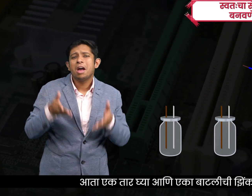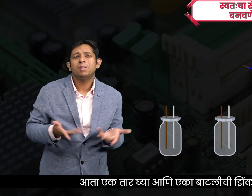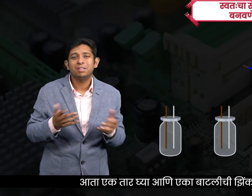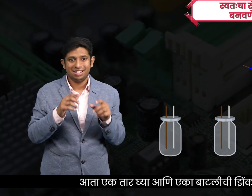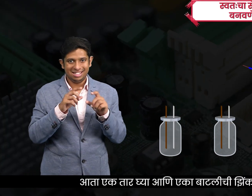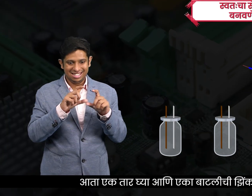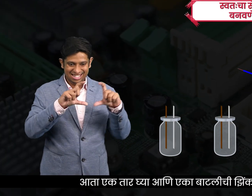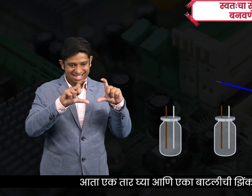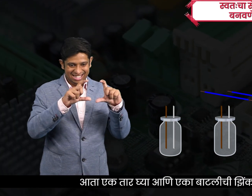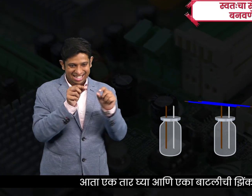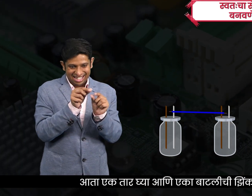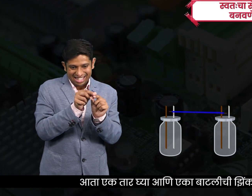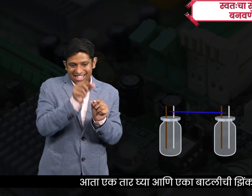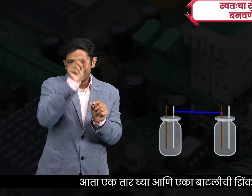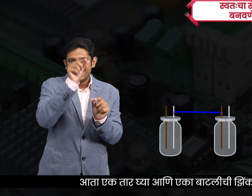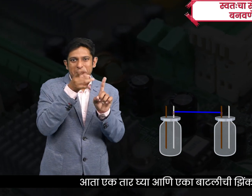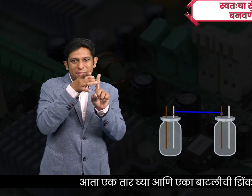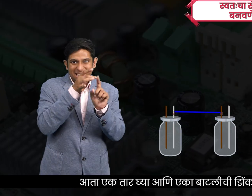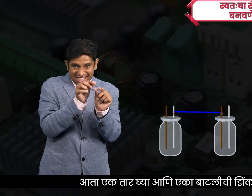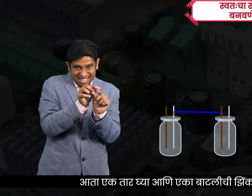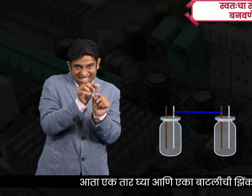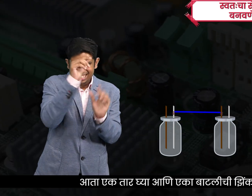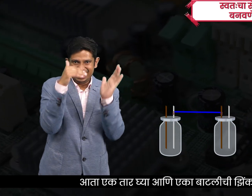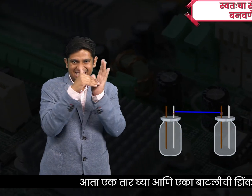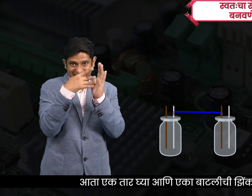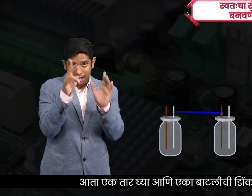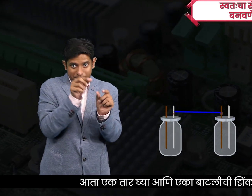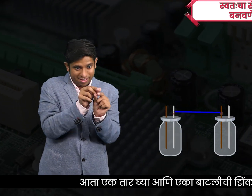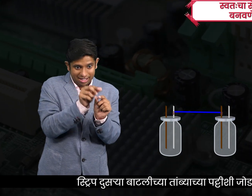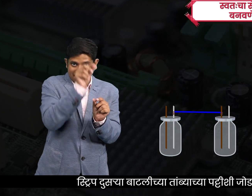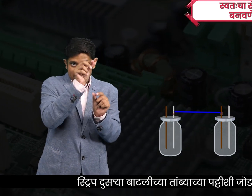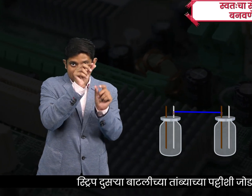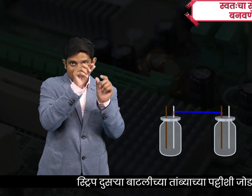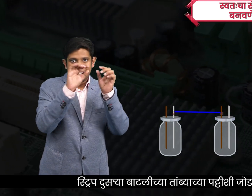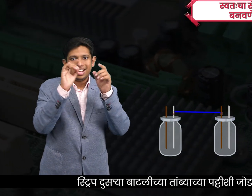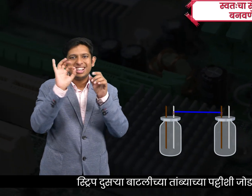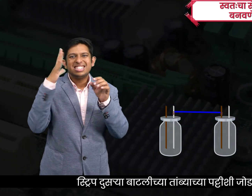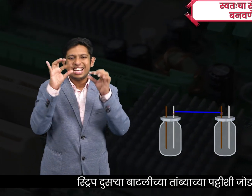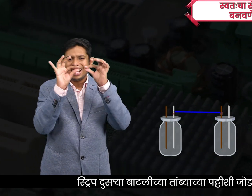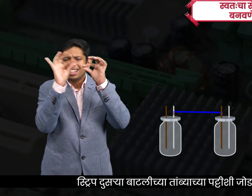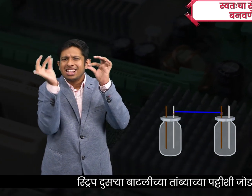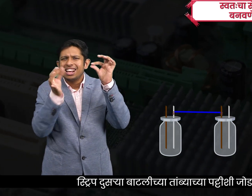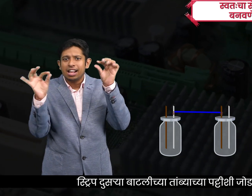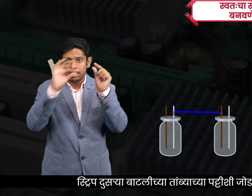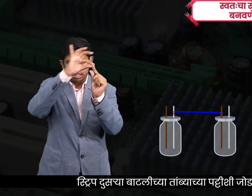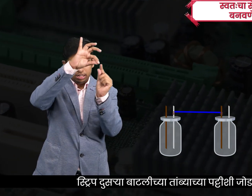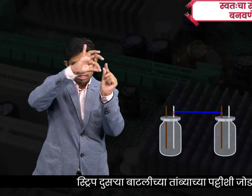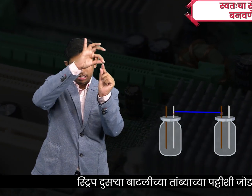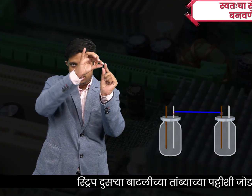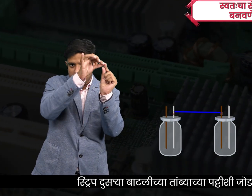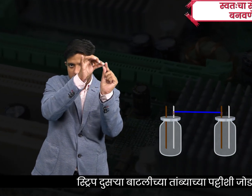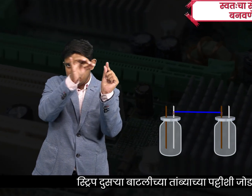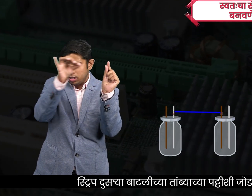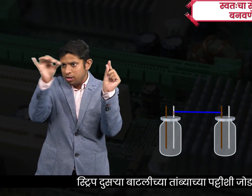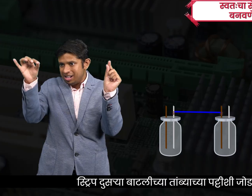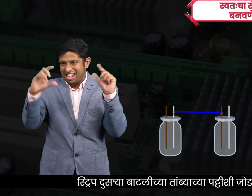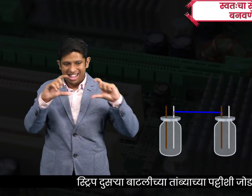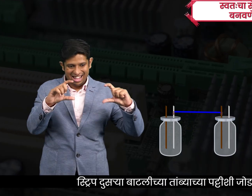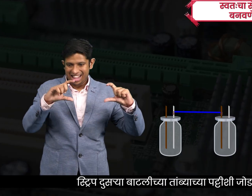आता एक तार घ्या आणि एका बाटलीची झिंक स्ट्रिप दुसऱ्या बाटलीच्या तांब्याच्या पट्टीशी जोडा.